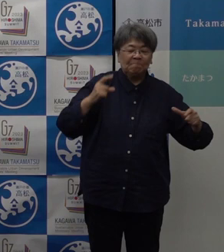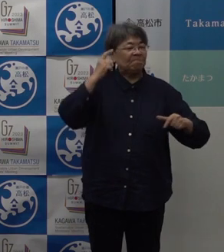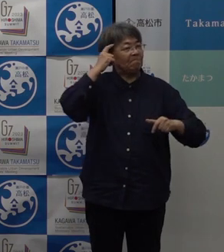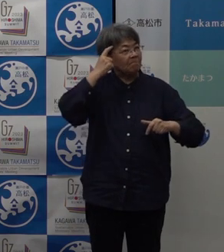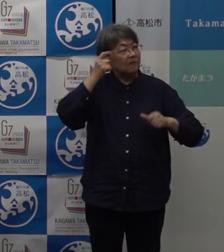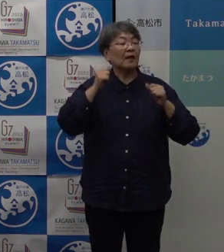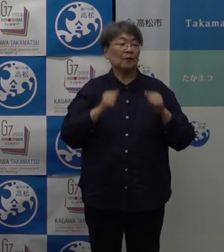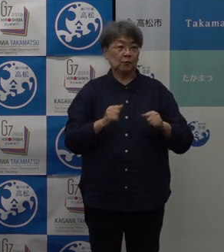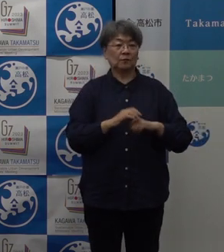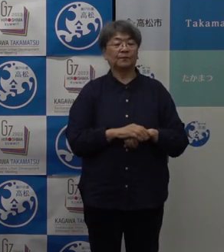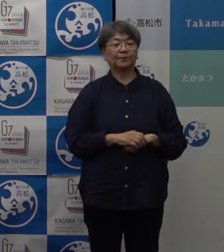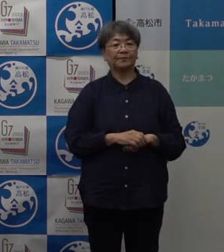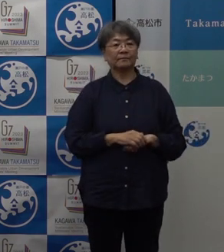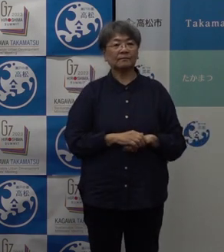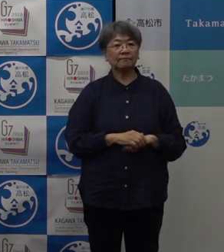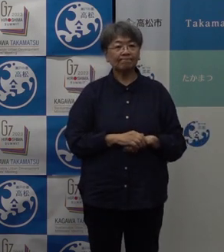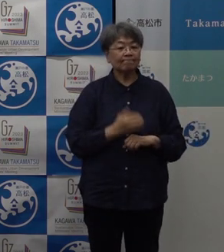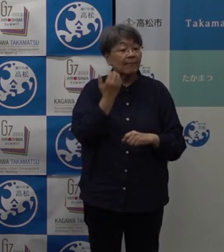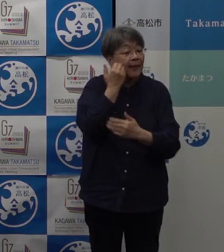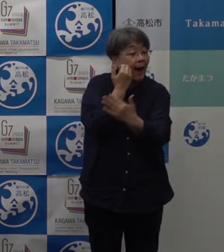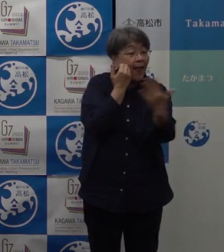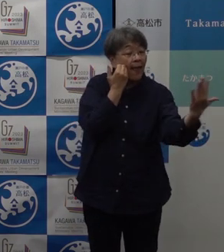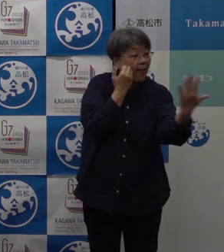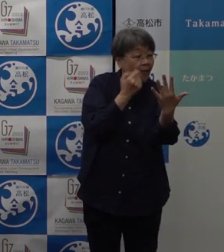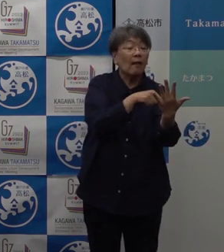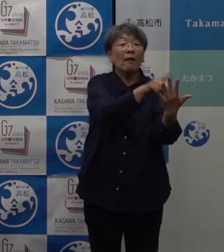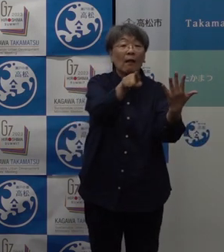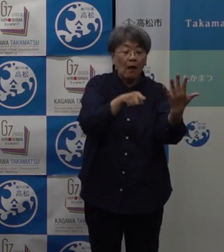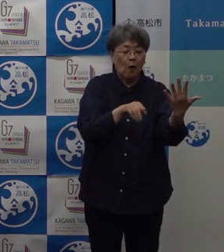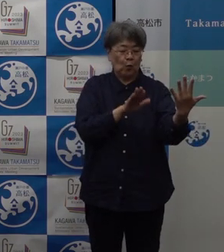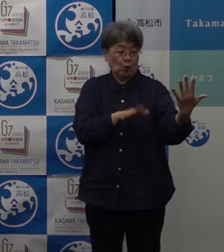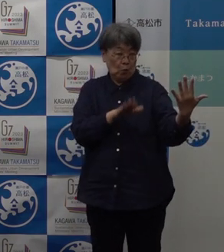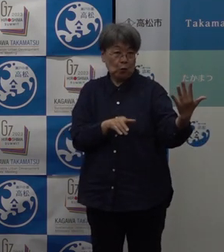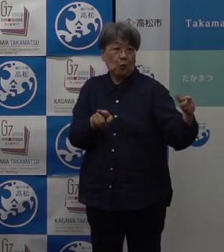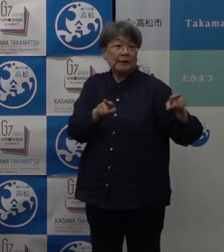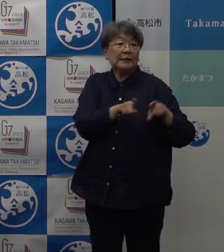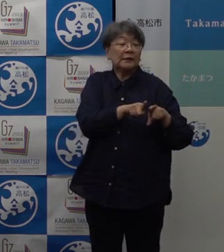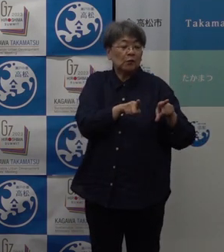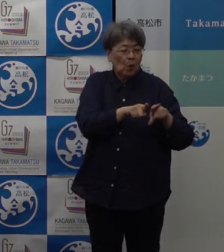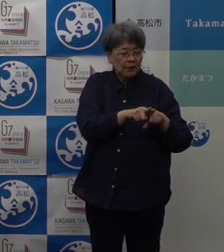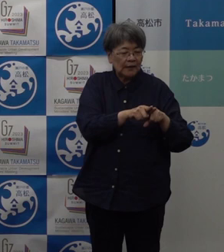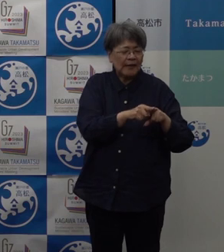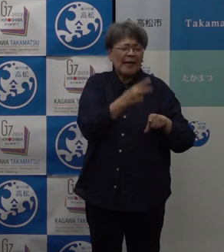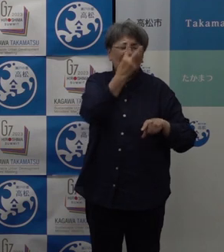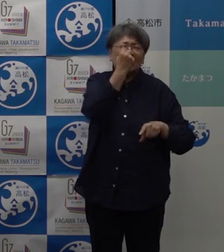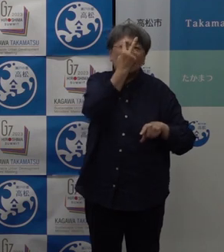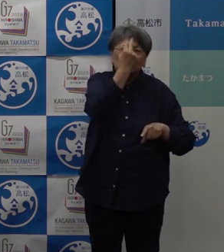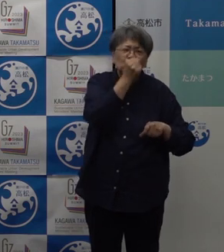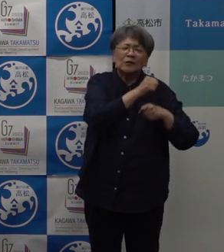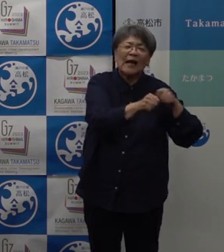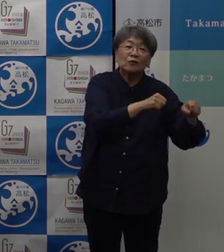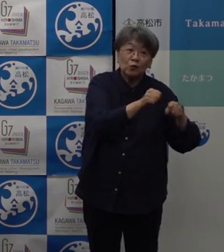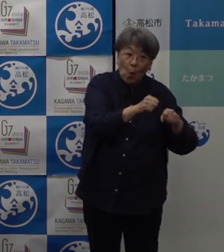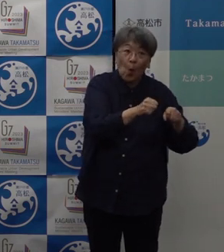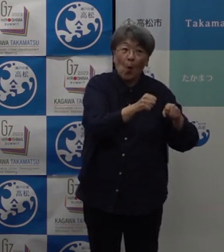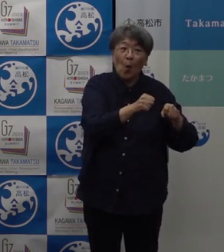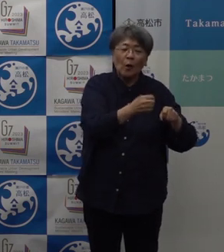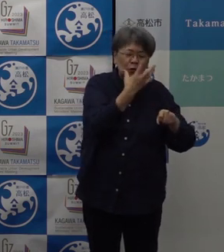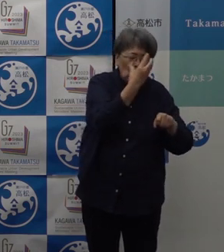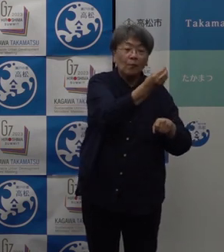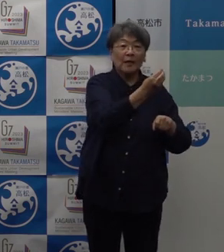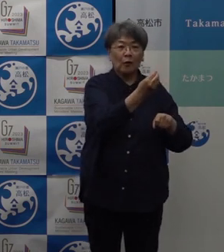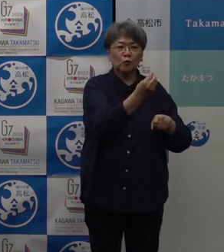でございます。対象は子どもたちとの芸術活動に興味がある芸術系や保